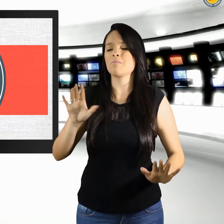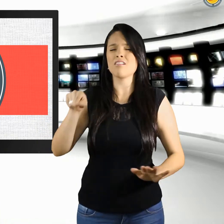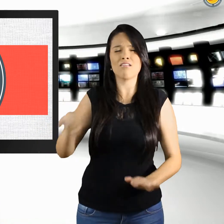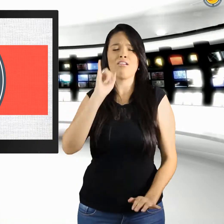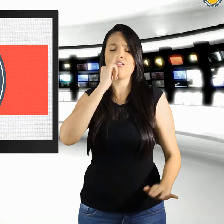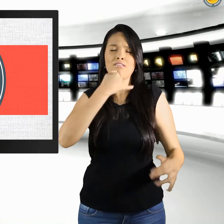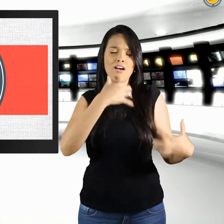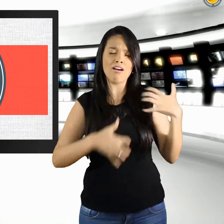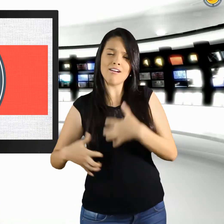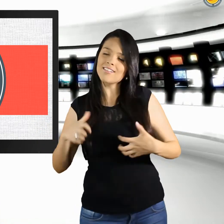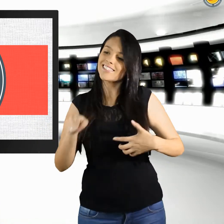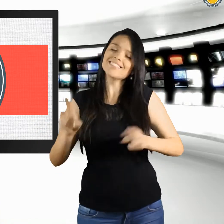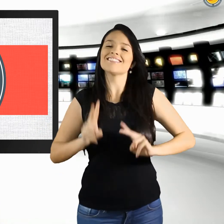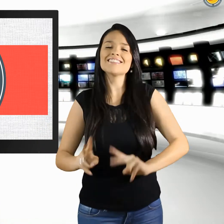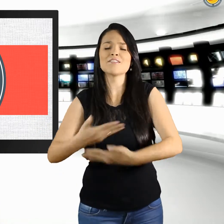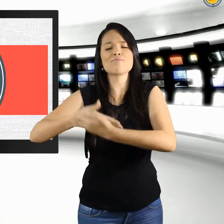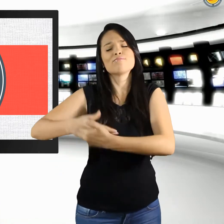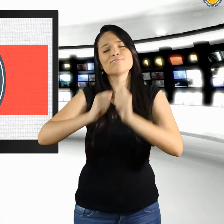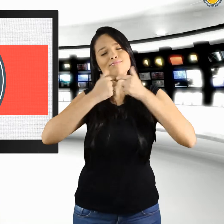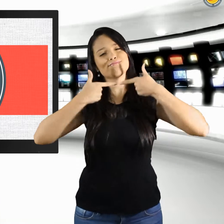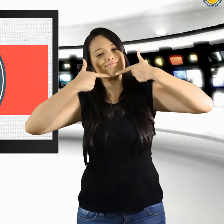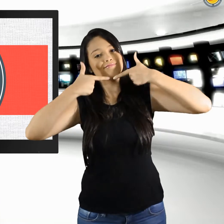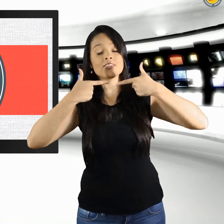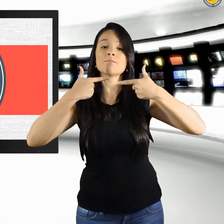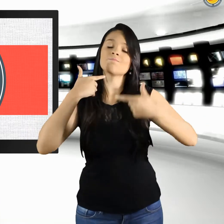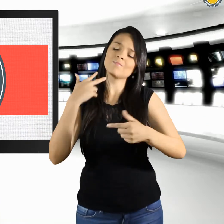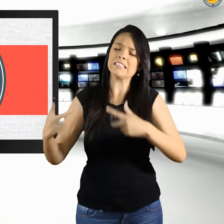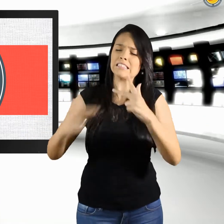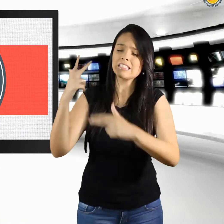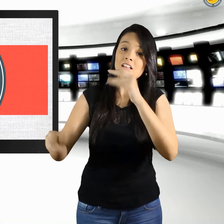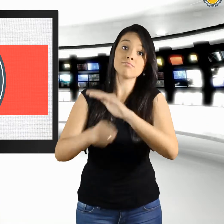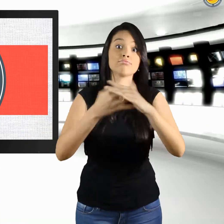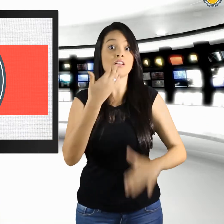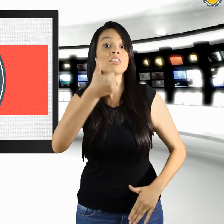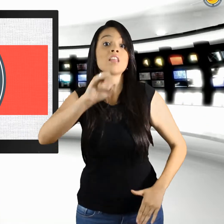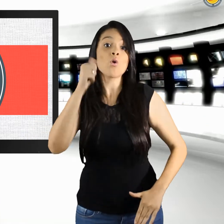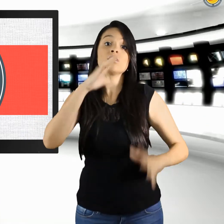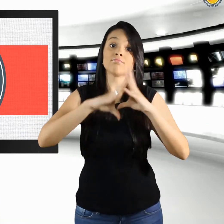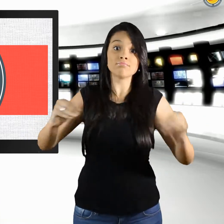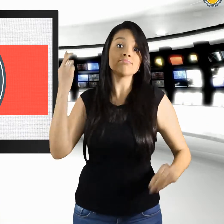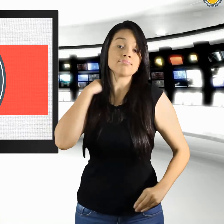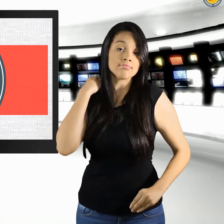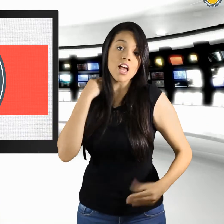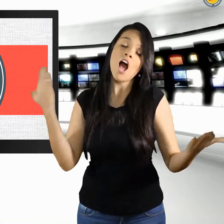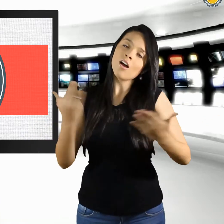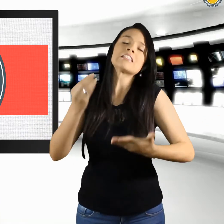foi o suficiente para tirar o sorriso da pequena após passar por 10 cirurgias venceu a doença No momento não tá parece